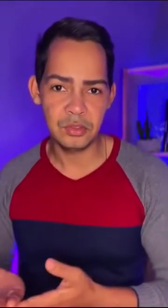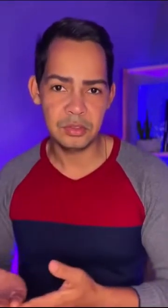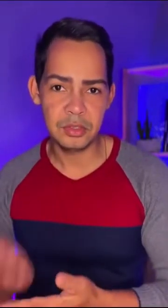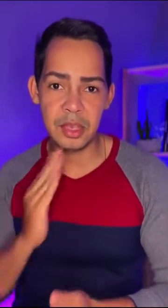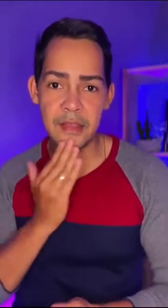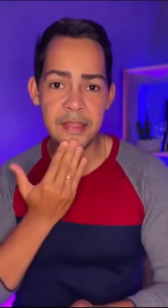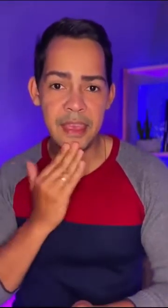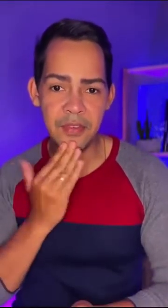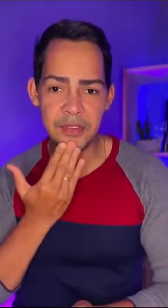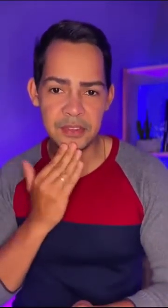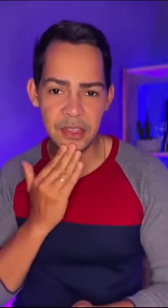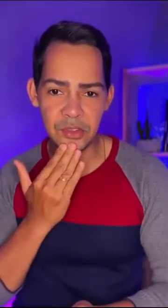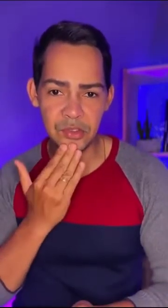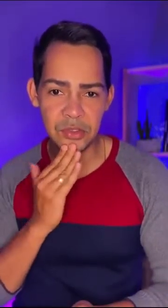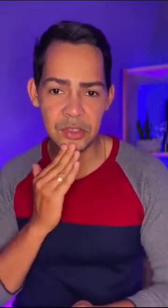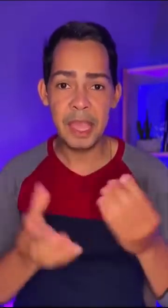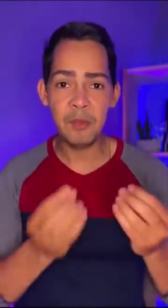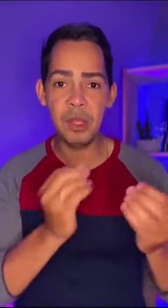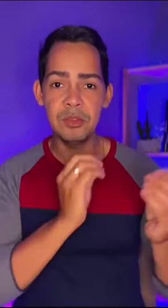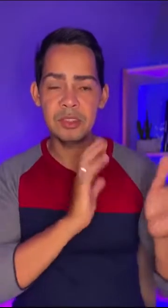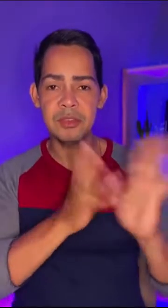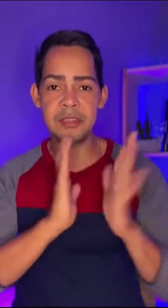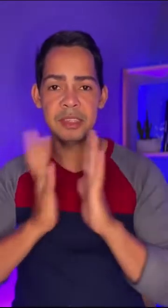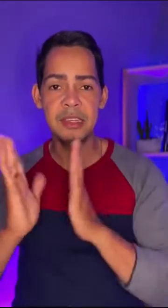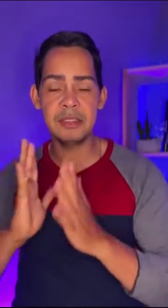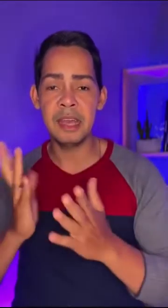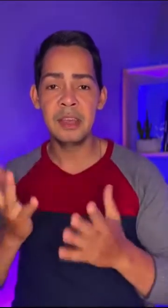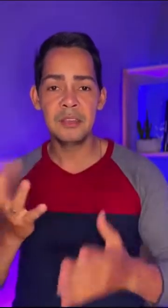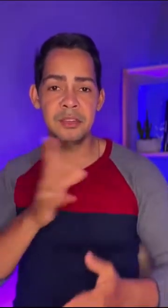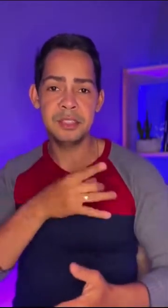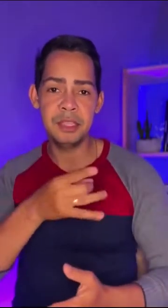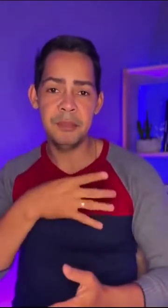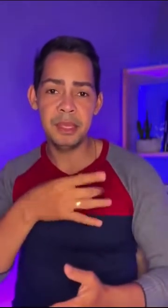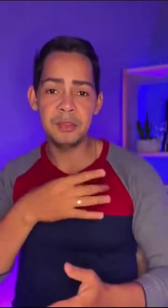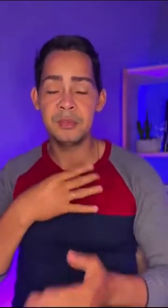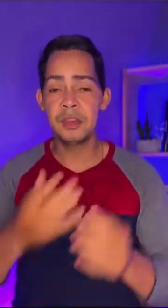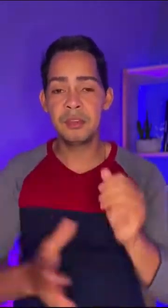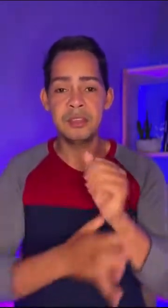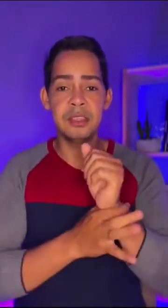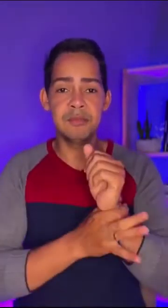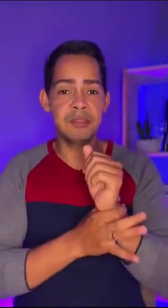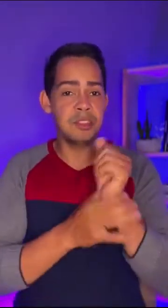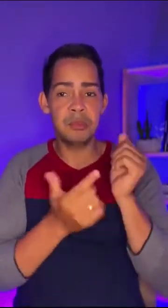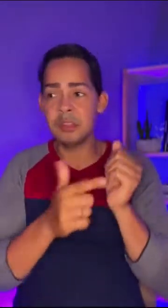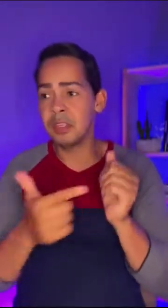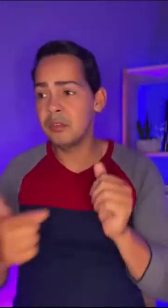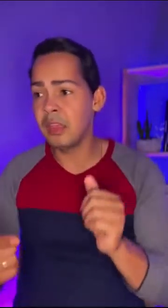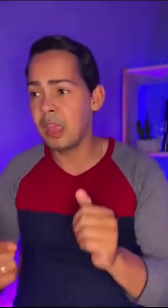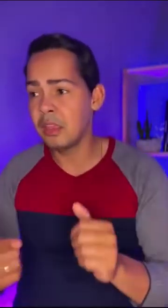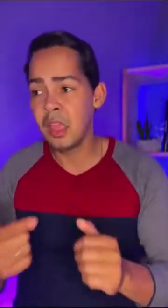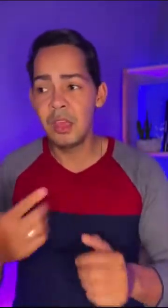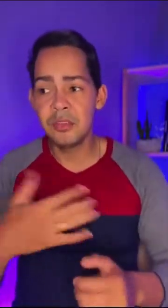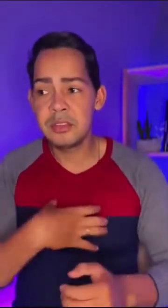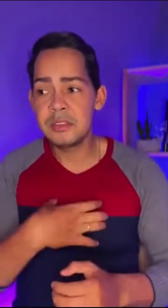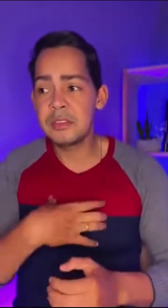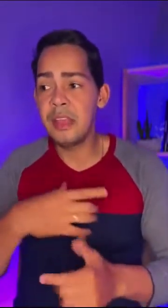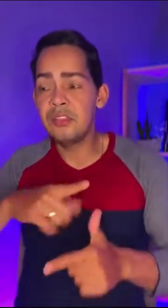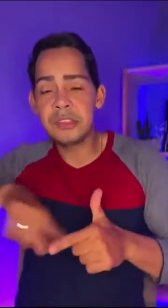deficiente. E aí quando você vai sinalizar, você tem medo, segurança não tem, você sente que